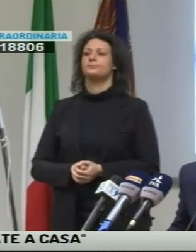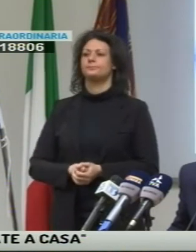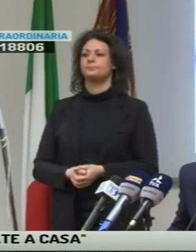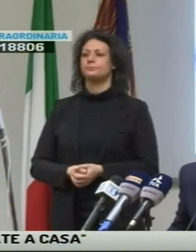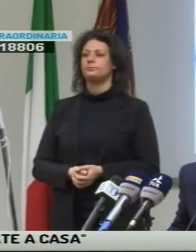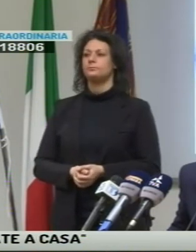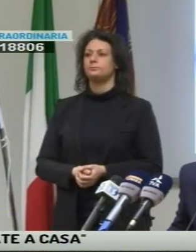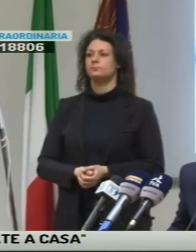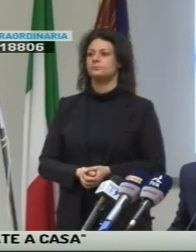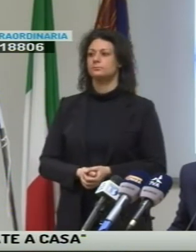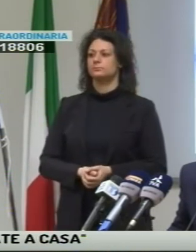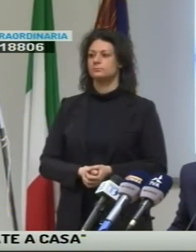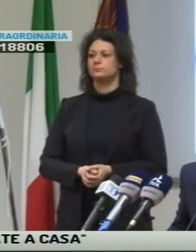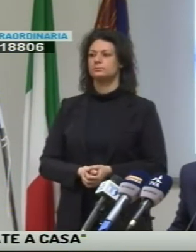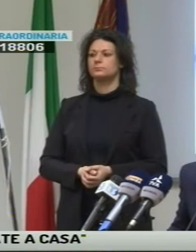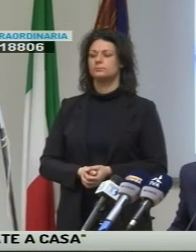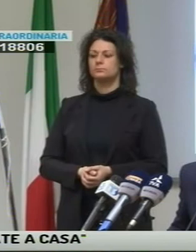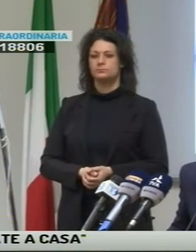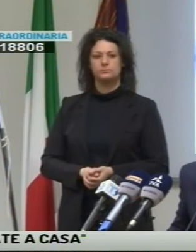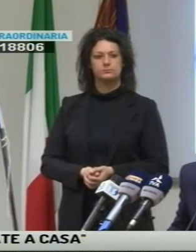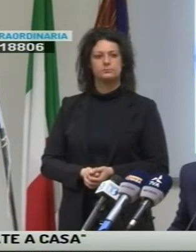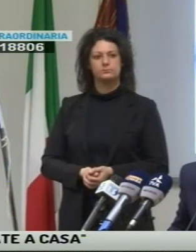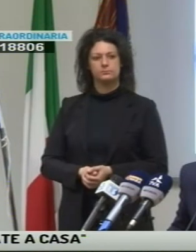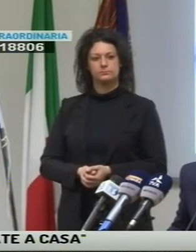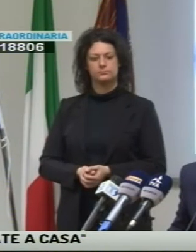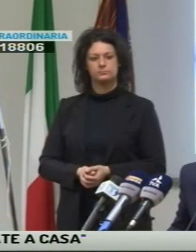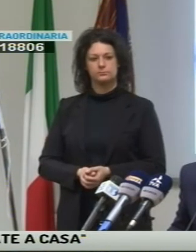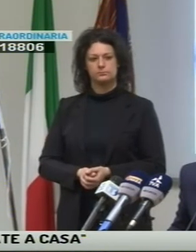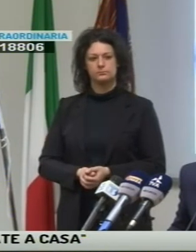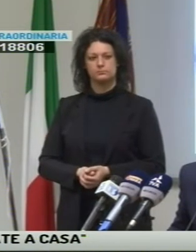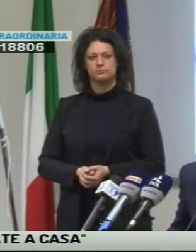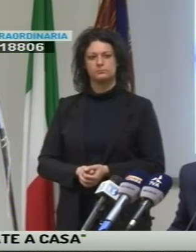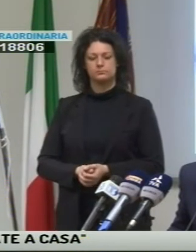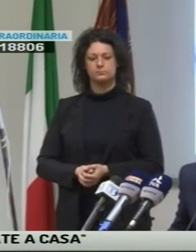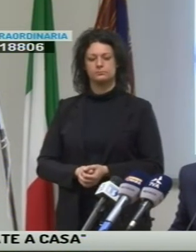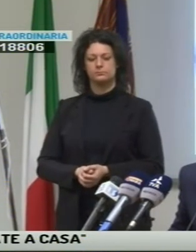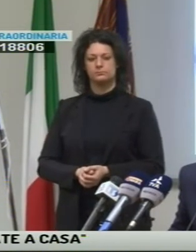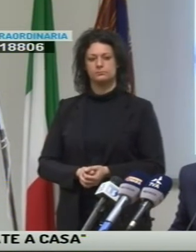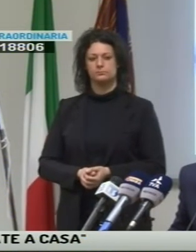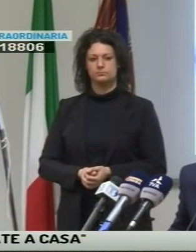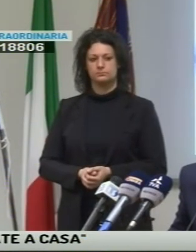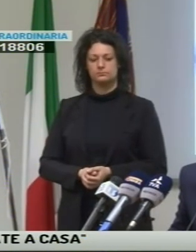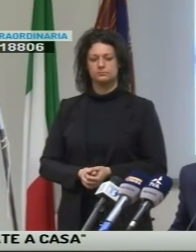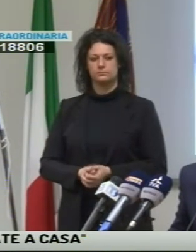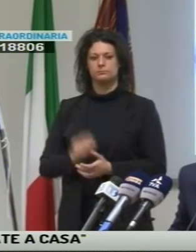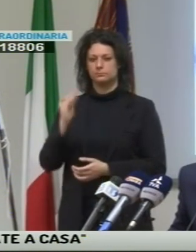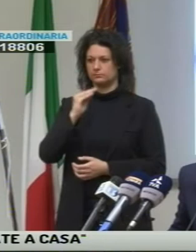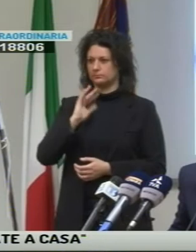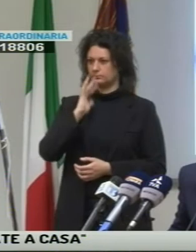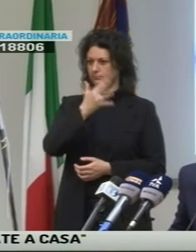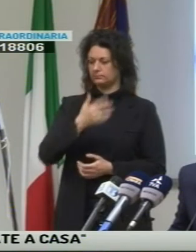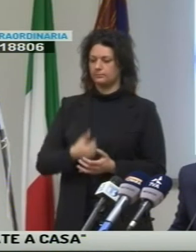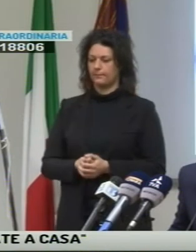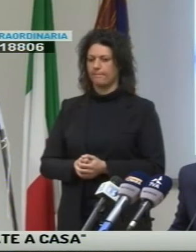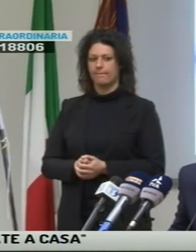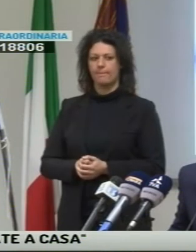perché è giornale, grazie. No, se facciamo un ultimo video come sempre. Ecco, a proposito della videoconferenza